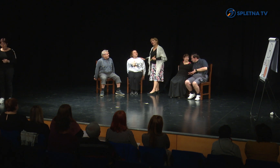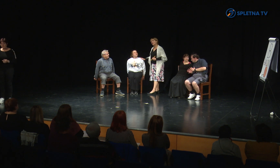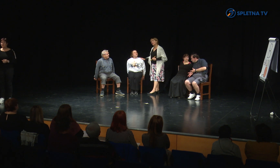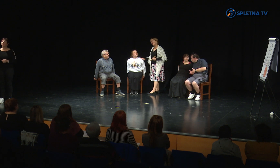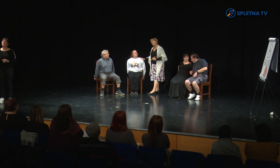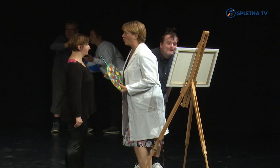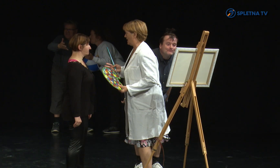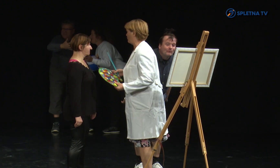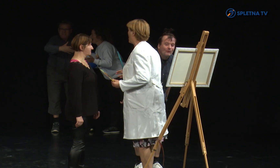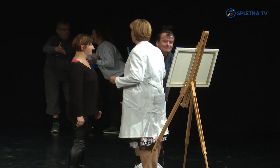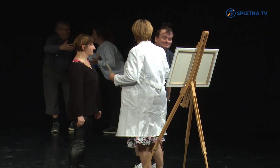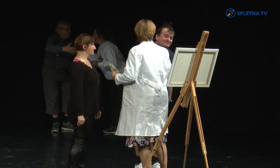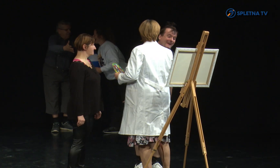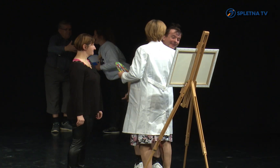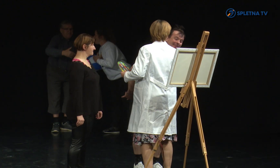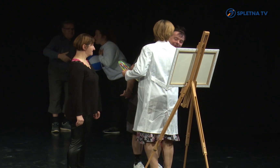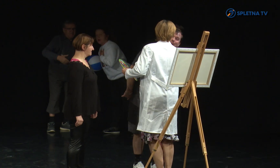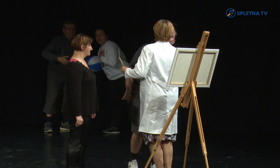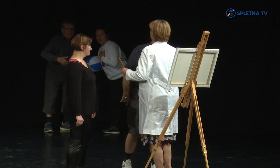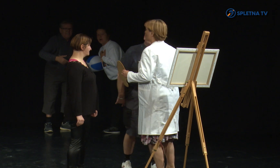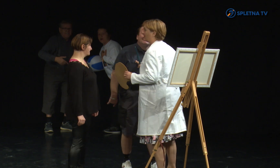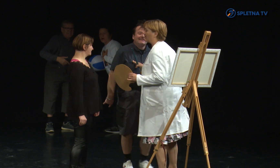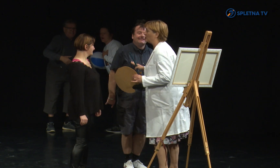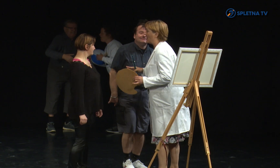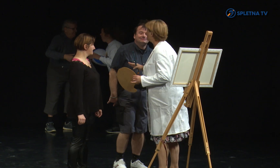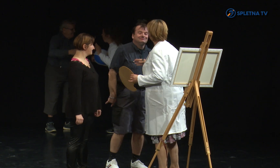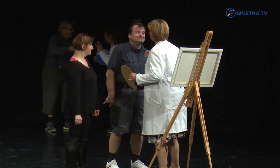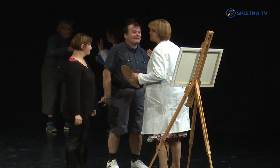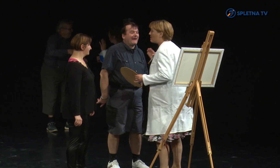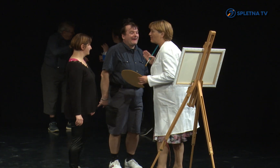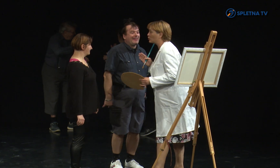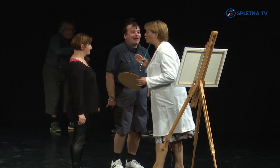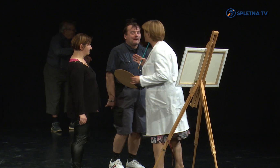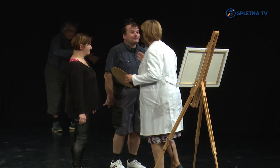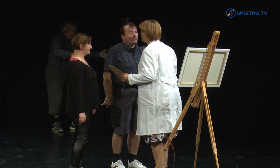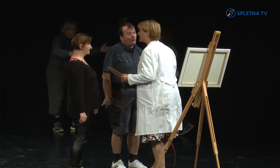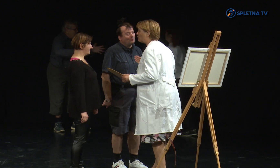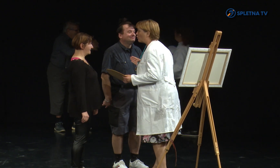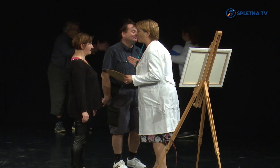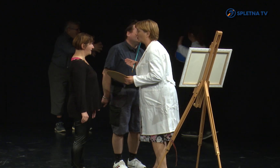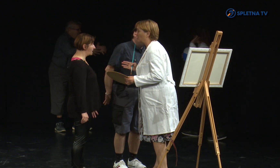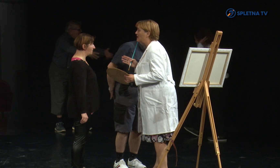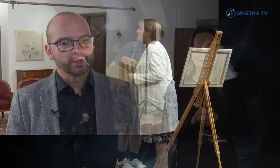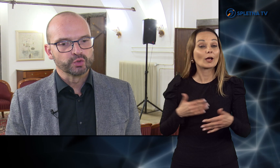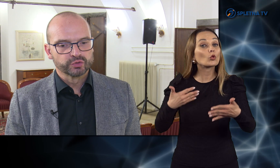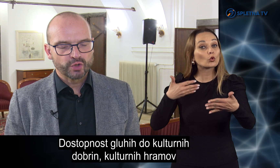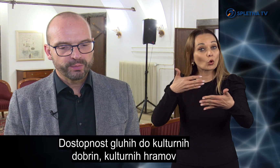Balon se bo lepo. Slušajta vidva, dajte me malo poslušati, ne samo govor.